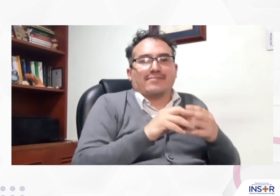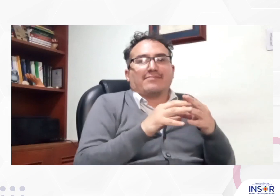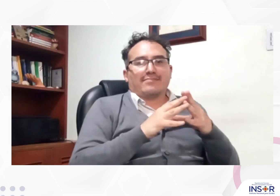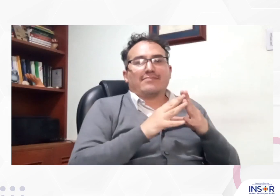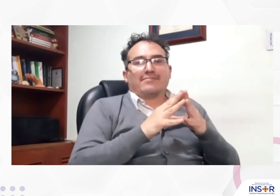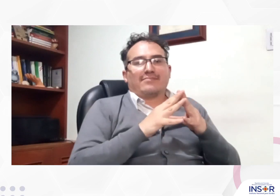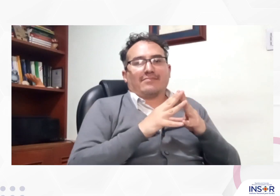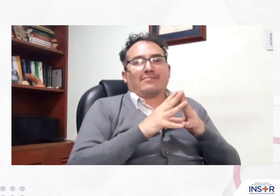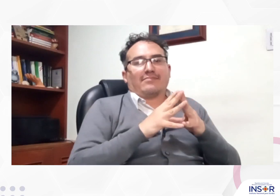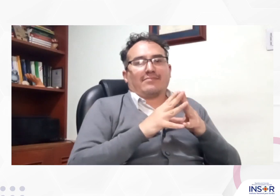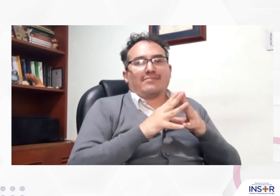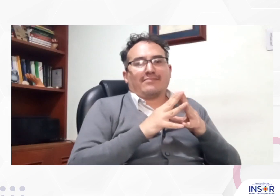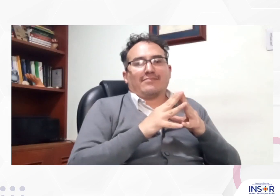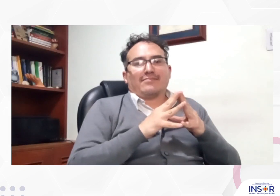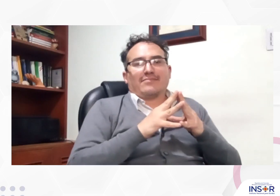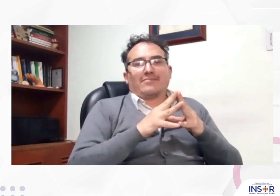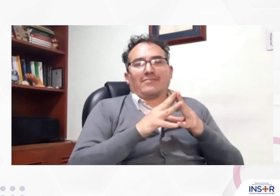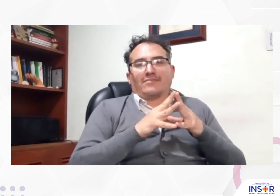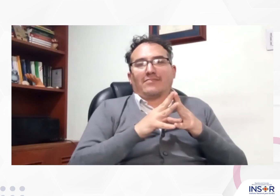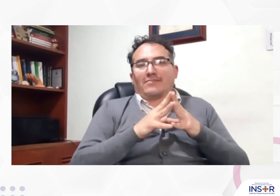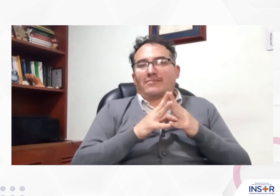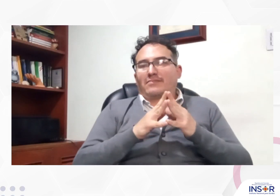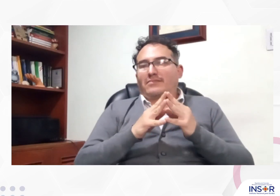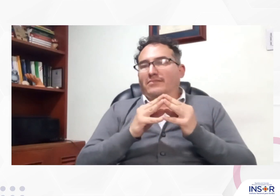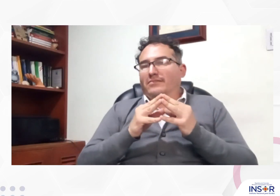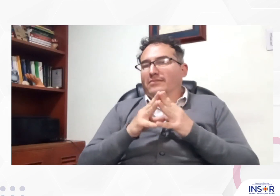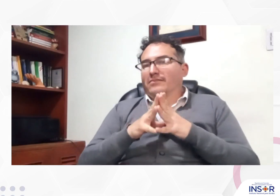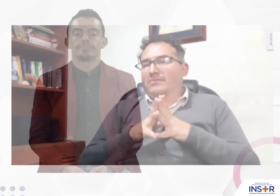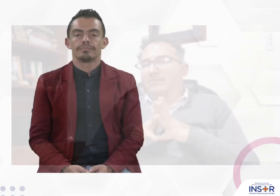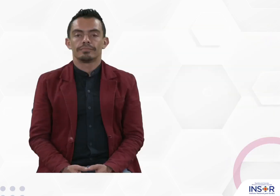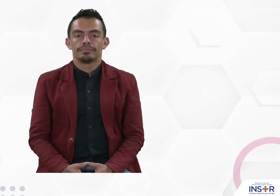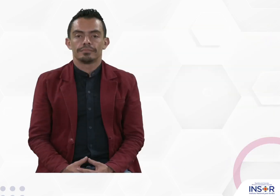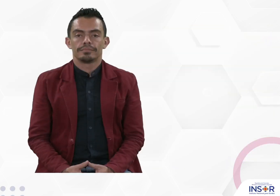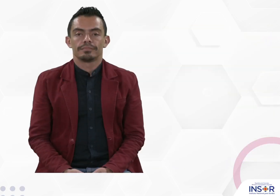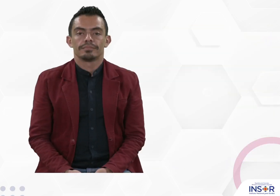sobre estas acciones. Muchas gracias.